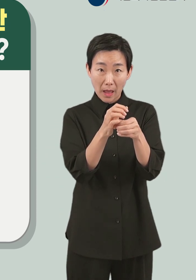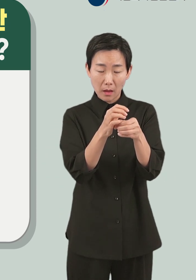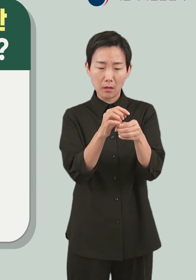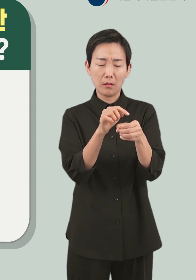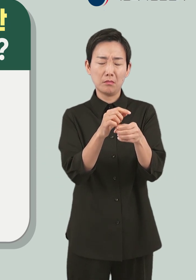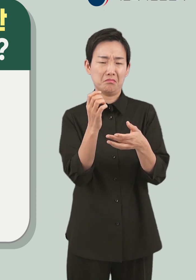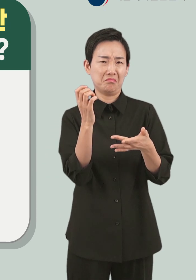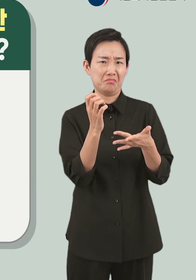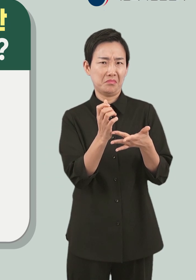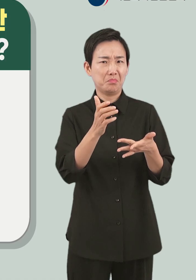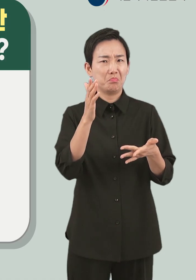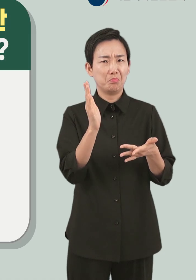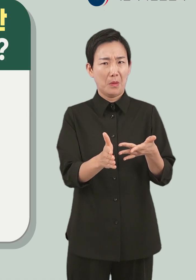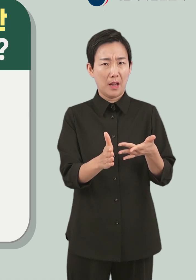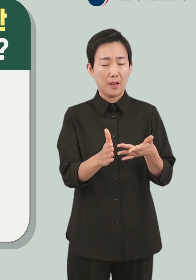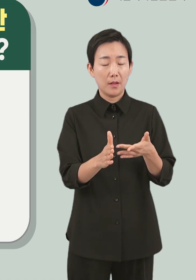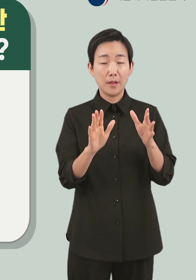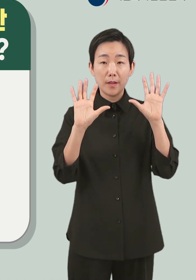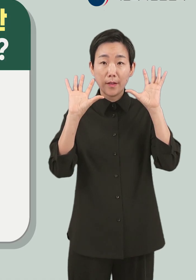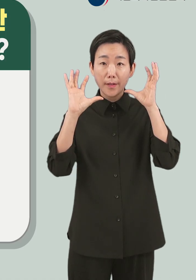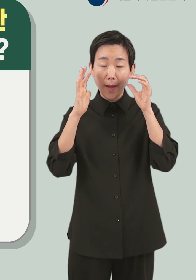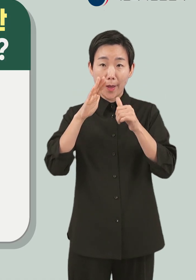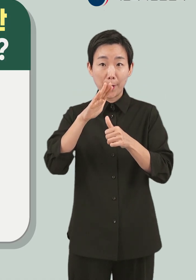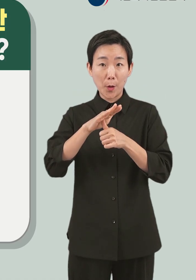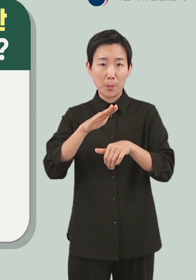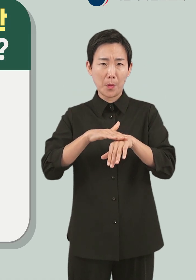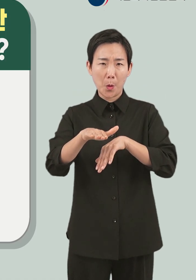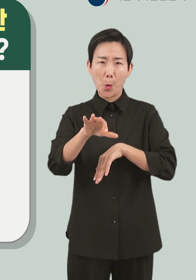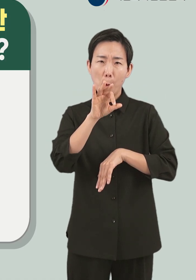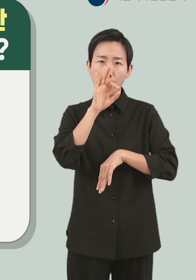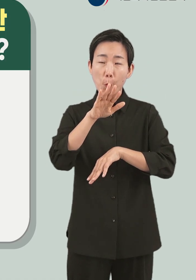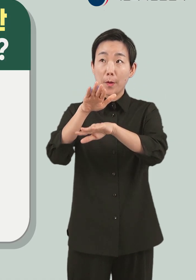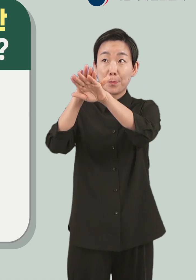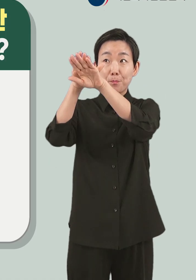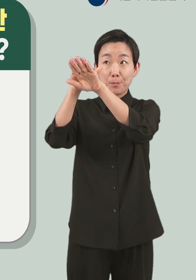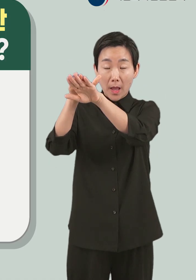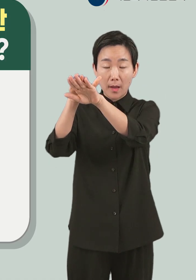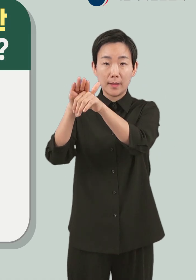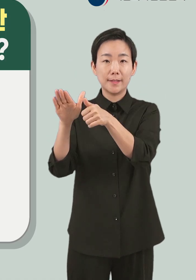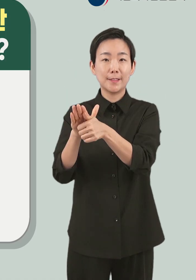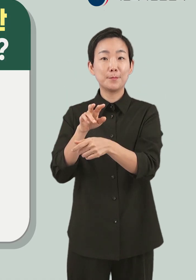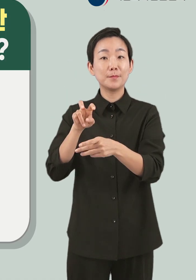중단하고 어린이 손이 닿지 않는 곳에 보관한 후 고객센터에 도움을 요청합니다.